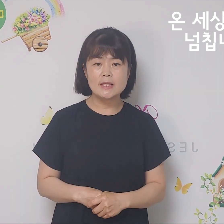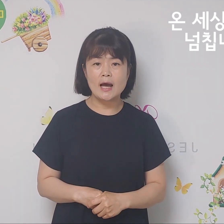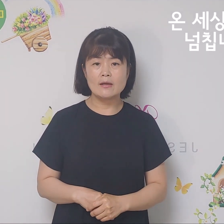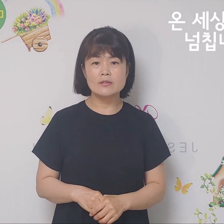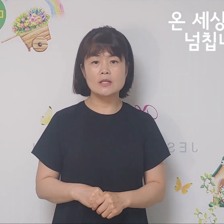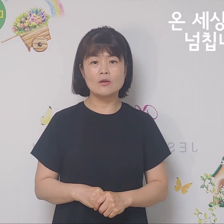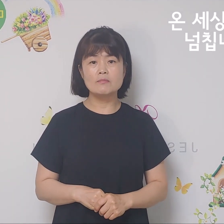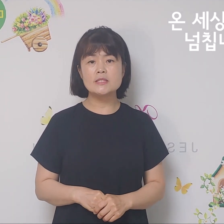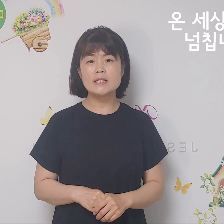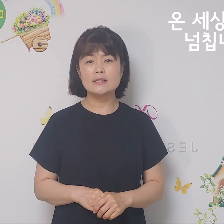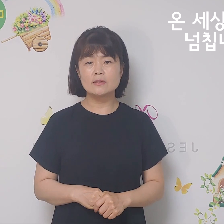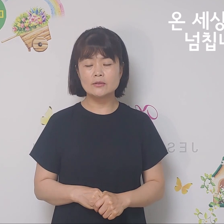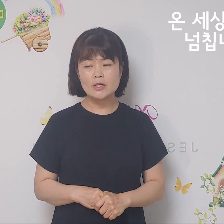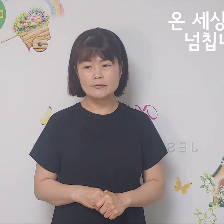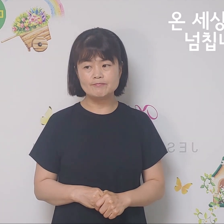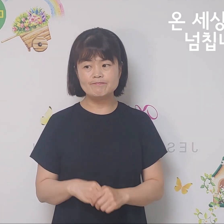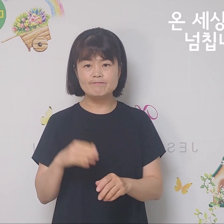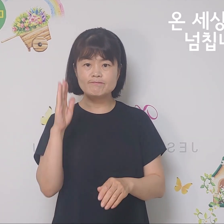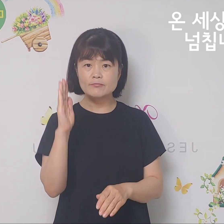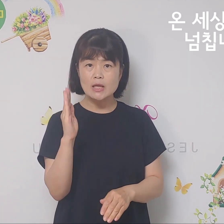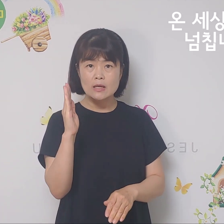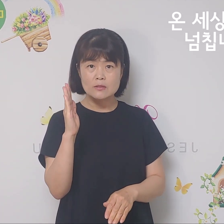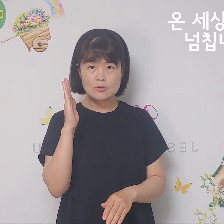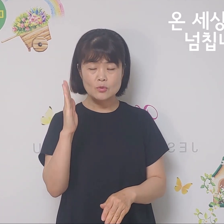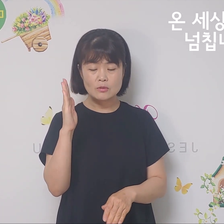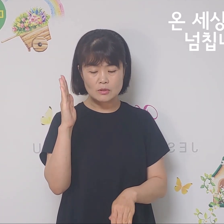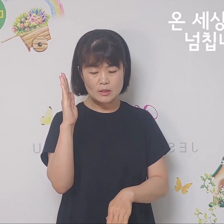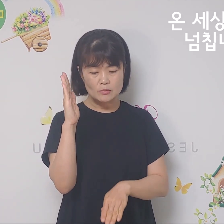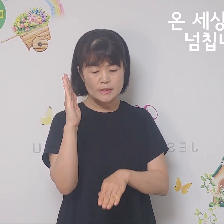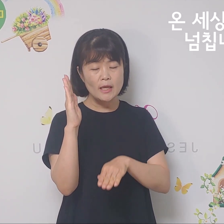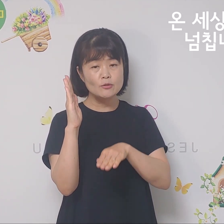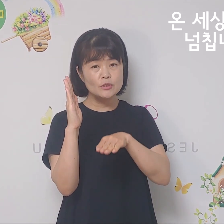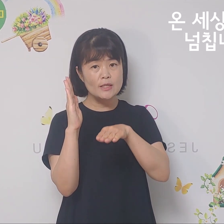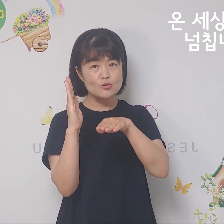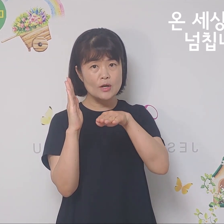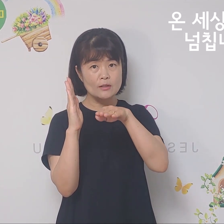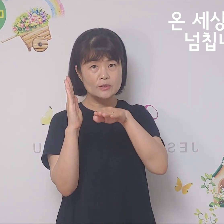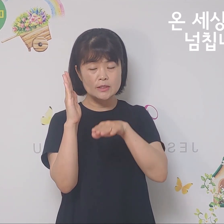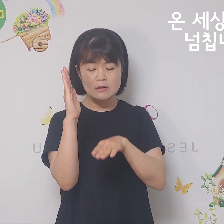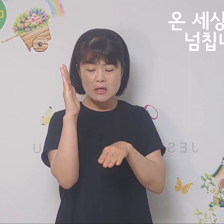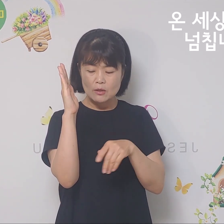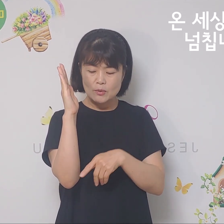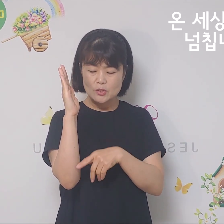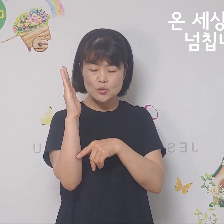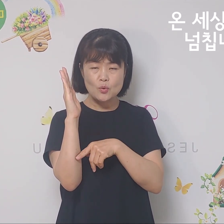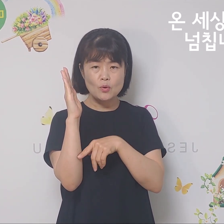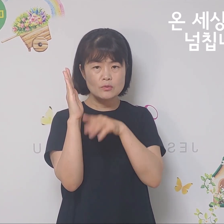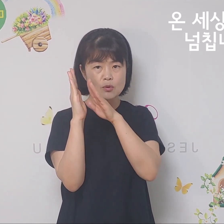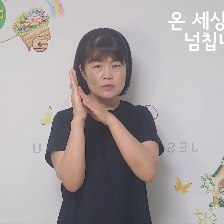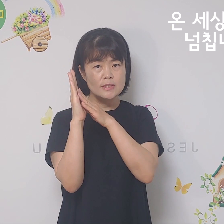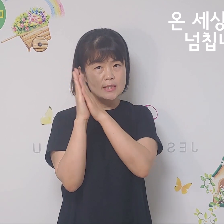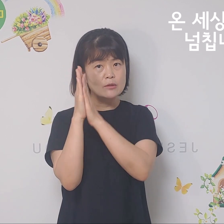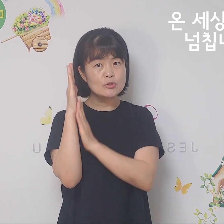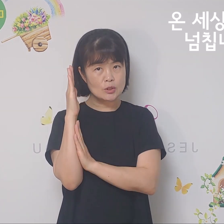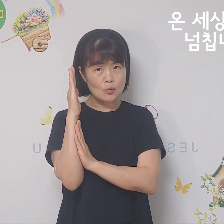넘칩니다. 여기서 넘치다는 건요. 손 이렇게 채우다 수하거든요. 왼쪽 손은 세우시고